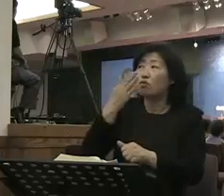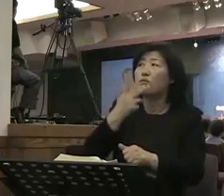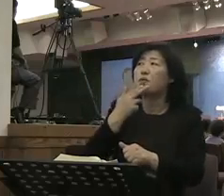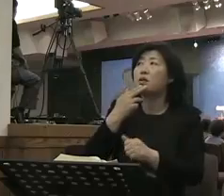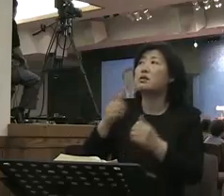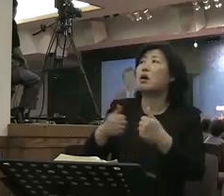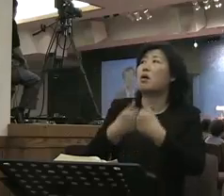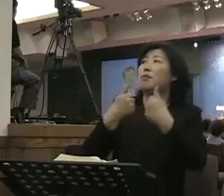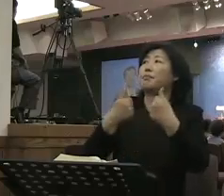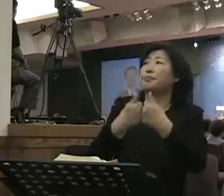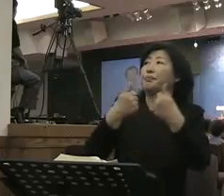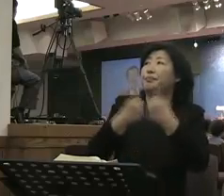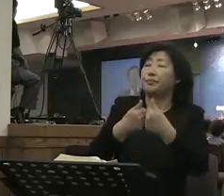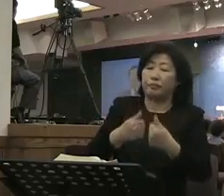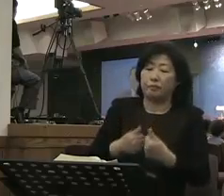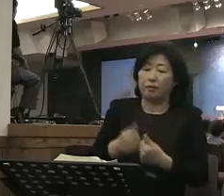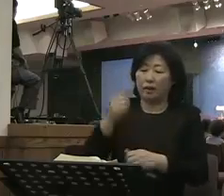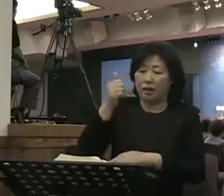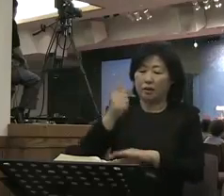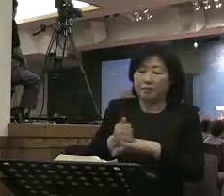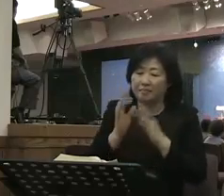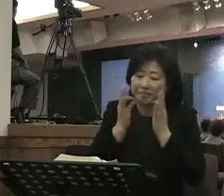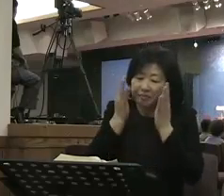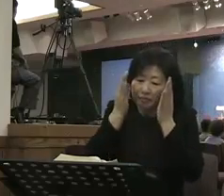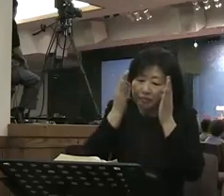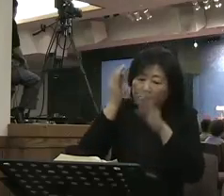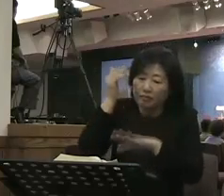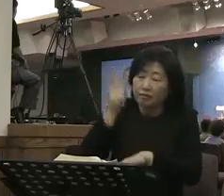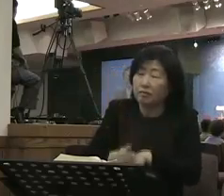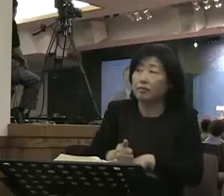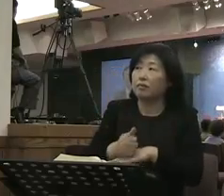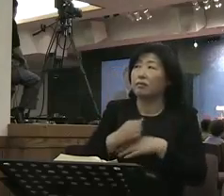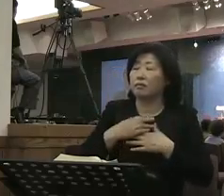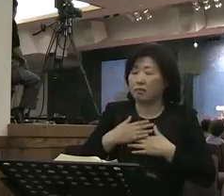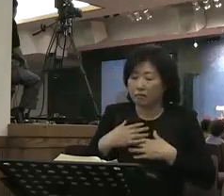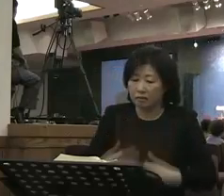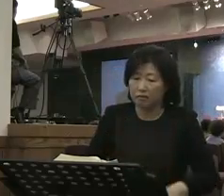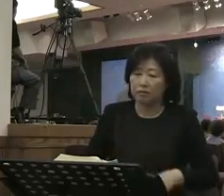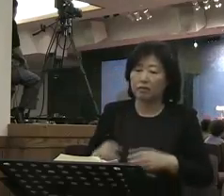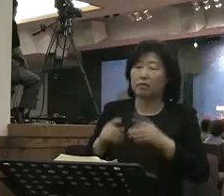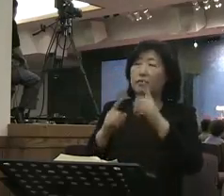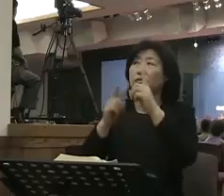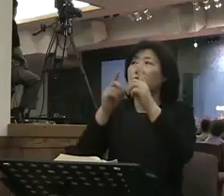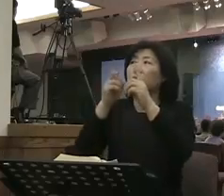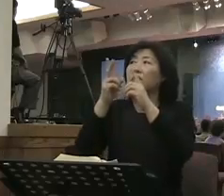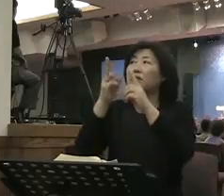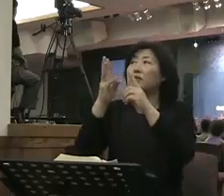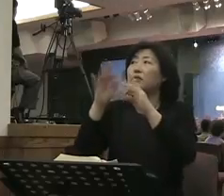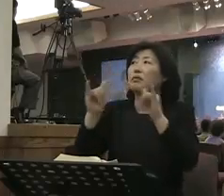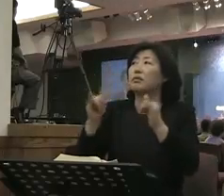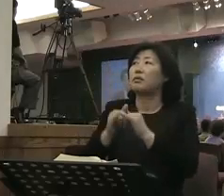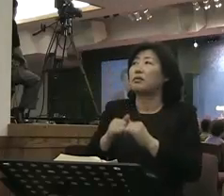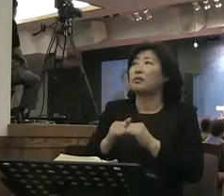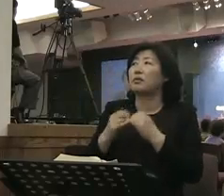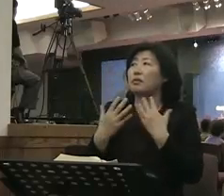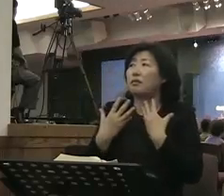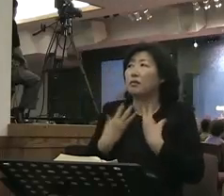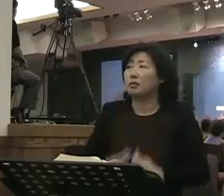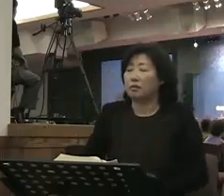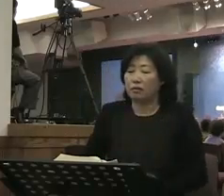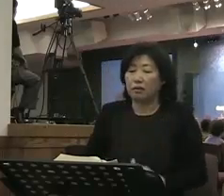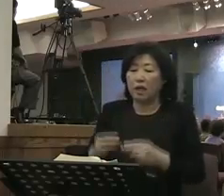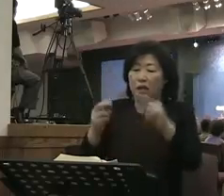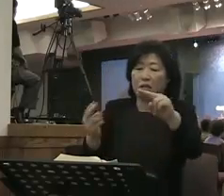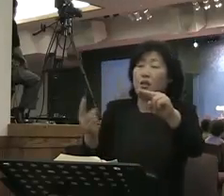싸움이었습니다. 최선을 다하지만 나중에 기운을 잃고 한두 사람씩 쓰러지기 시작합니다. 절망의 자리까지 가게